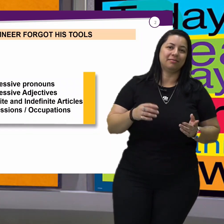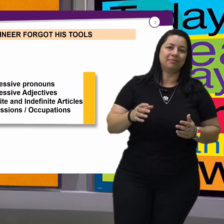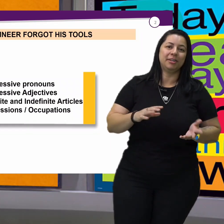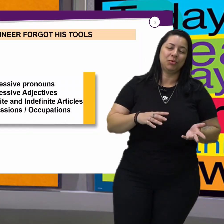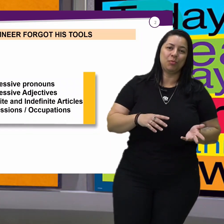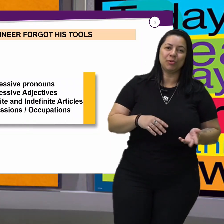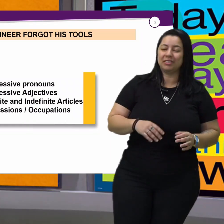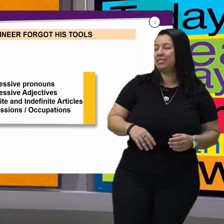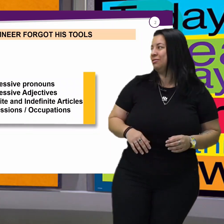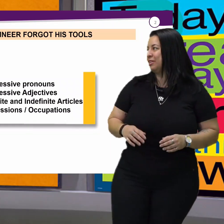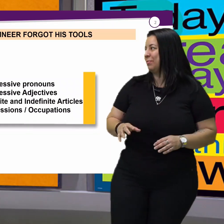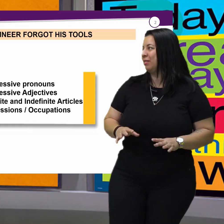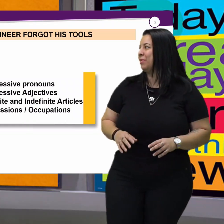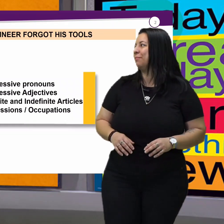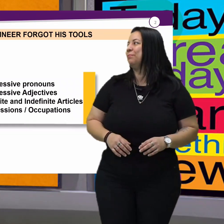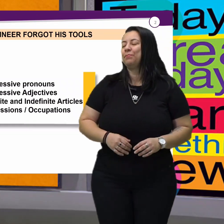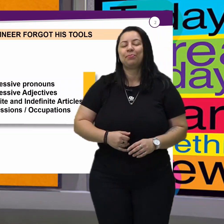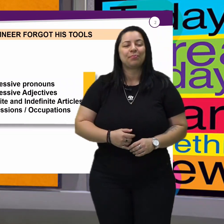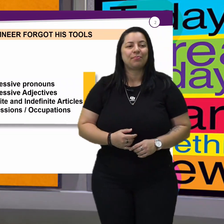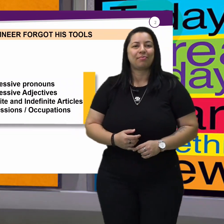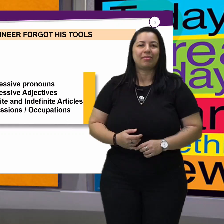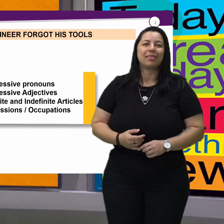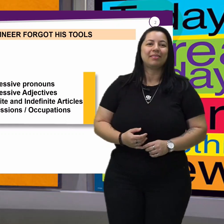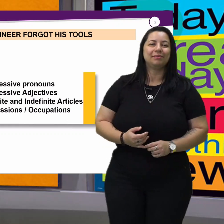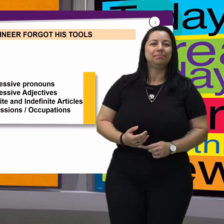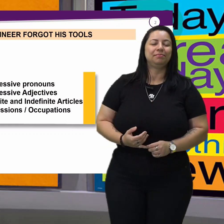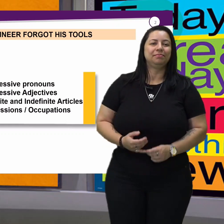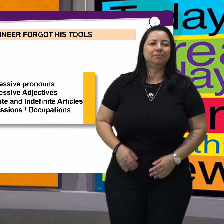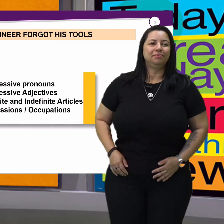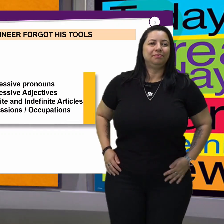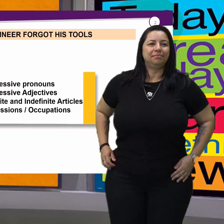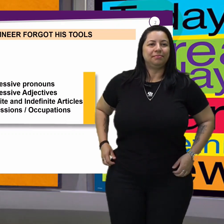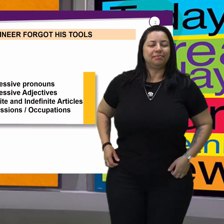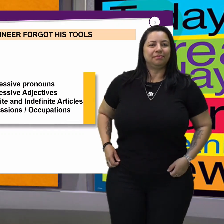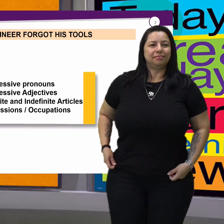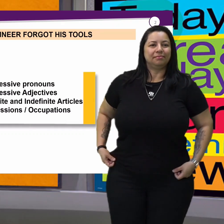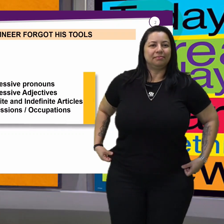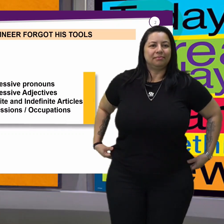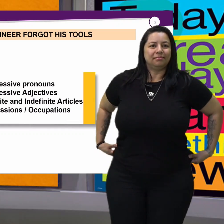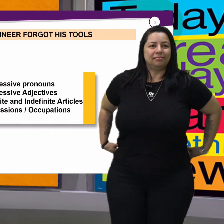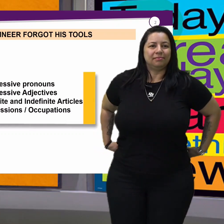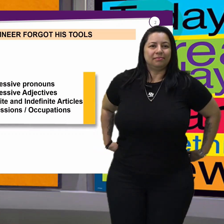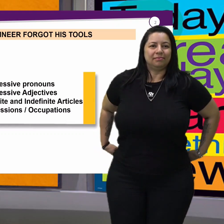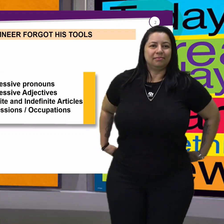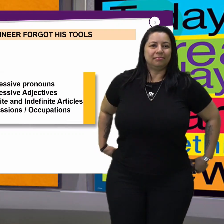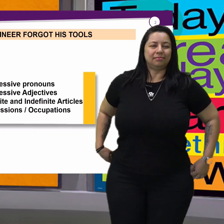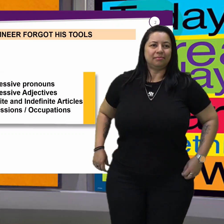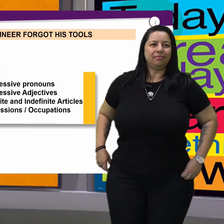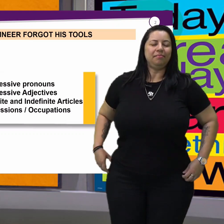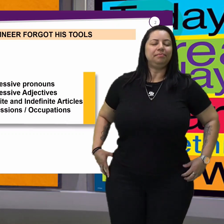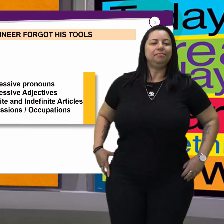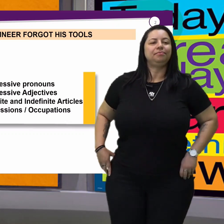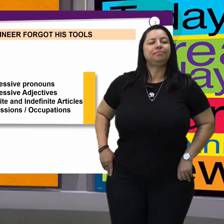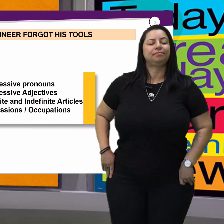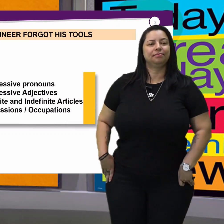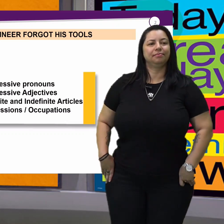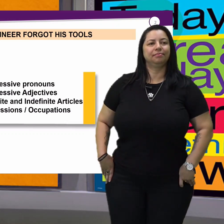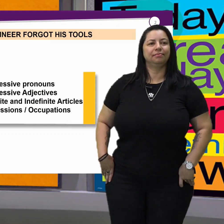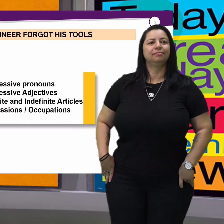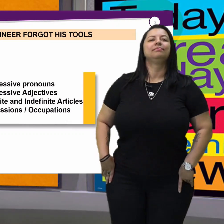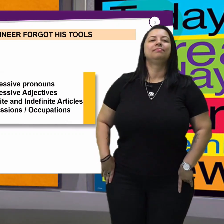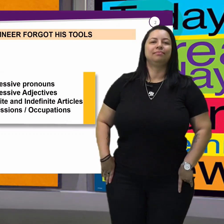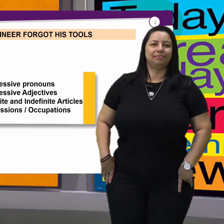né? Vendo o possessivo, dá para lembrar. Exatamente. E você tem aí as professions or occupations, que são sinônimos,